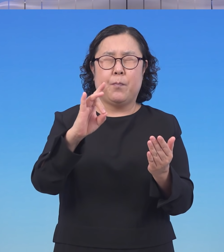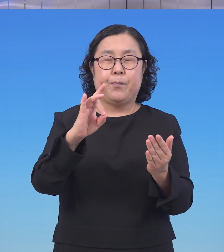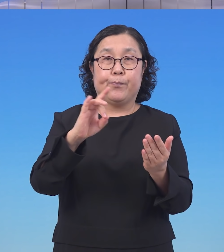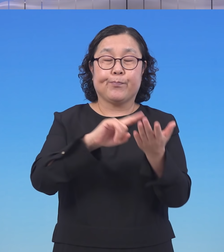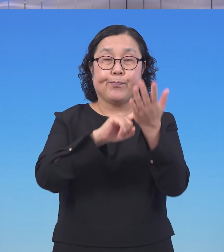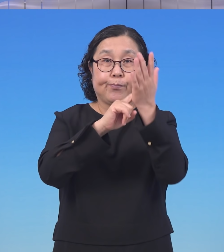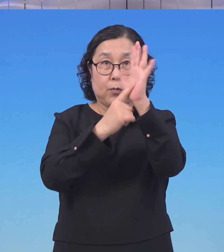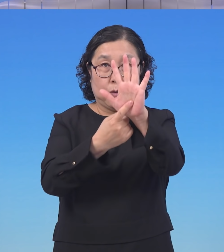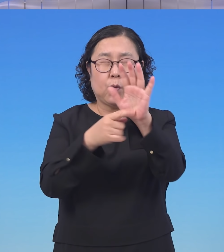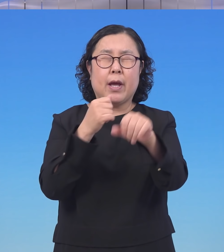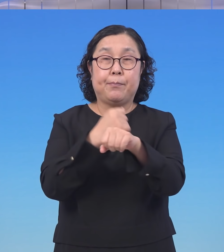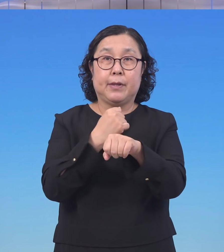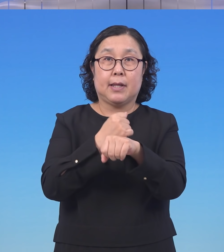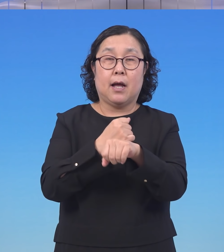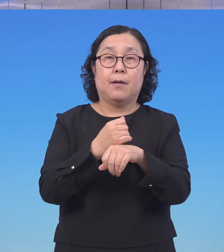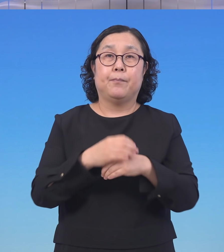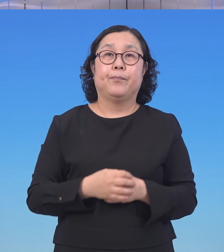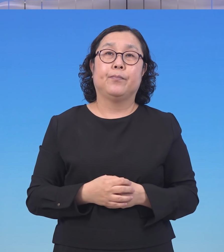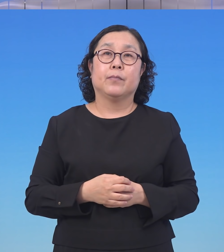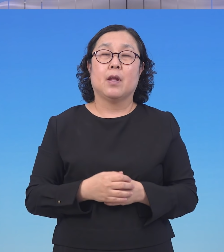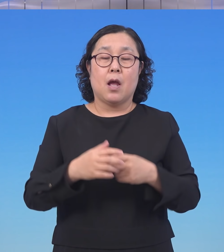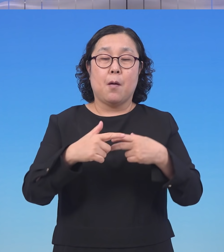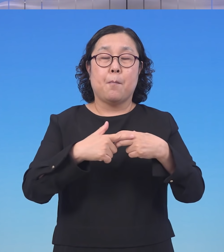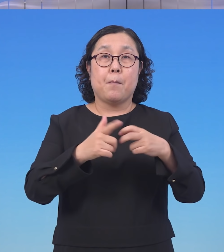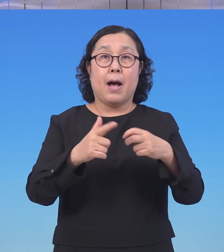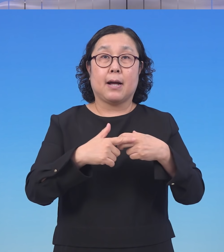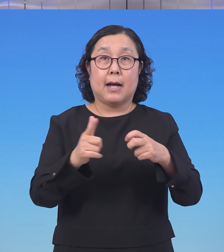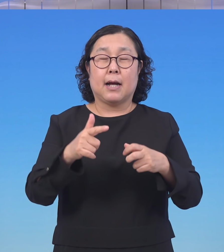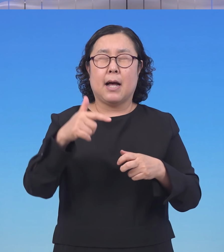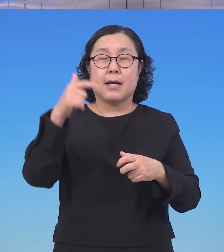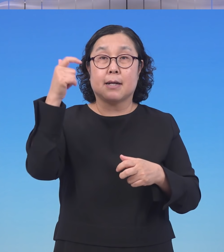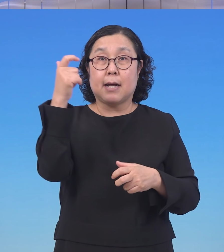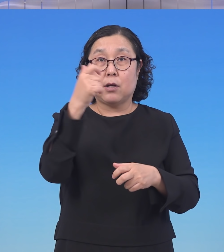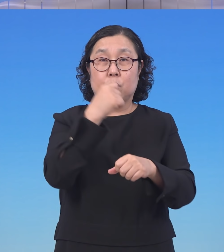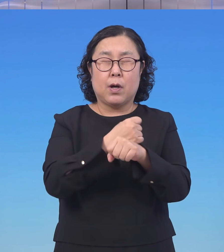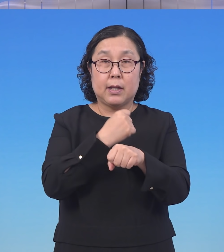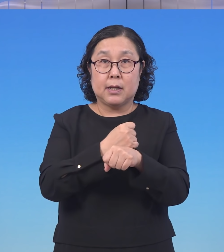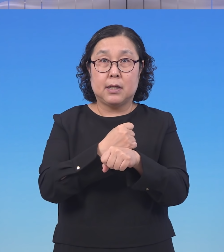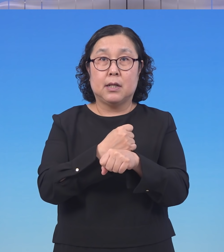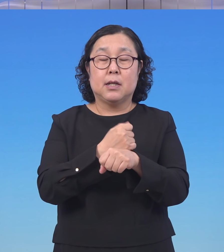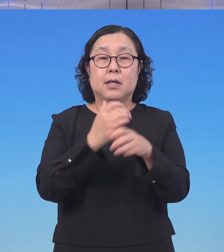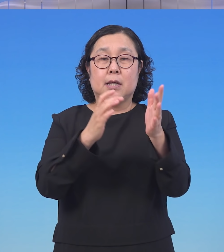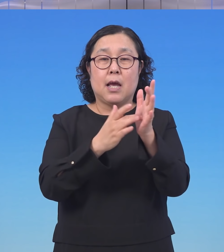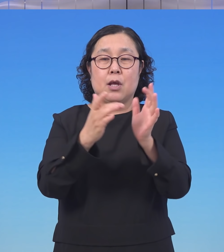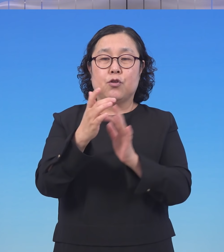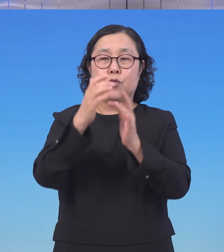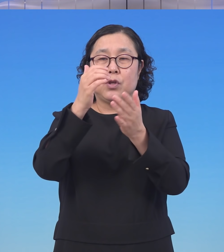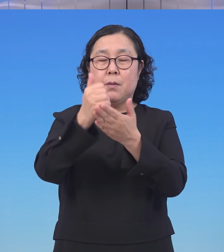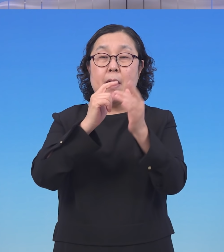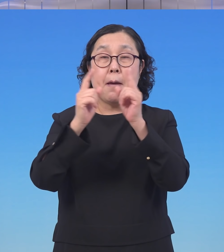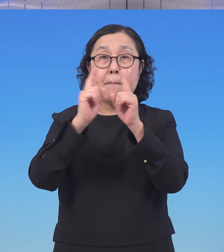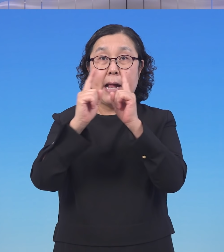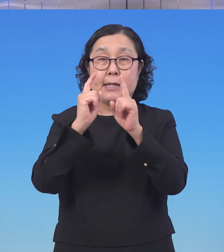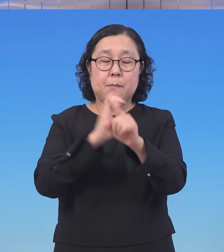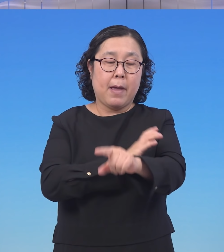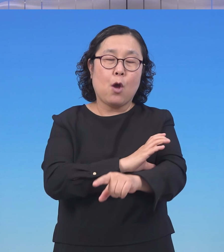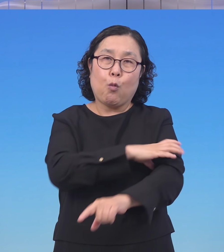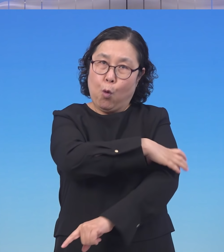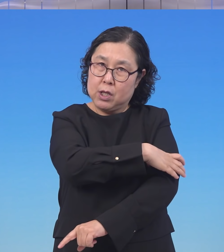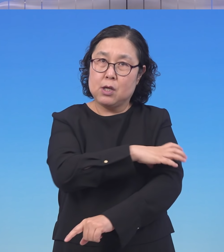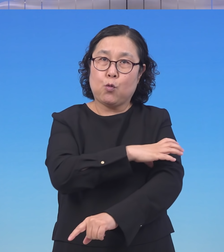게, 본문에서 강조하고 싶은 게 뭐냐 하면은 이 상대방을 승복시키는 이 예수님 말씀의 권위,